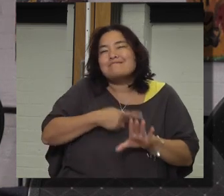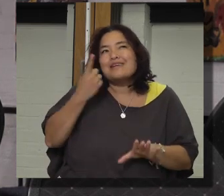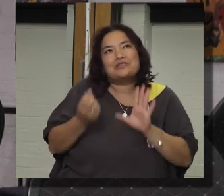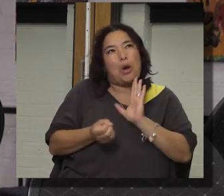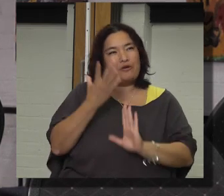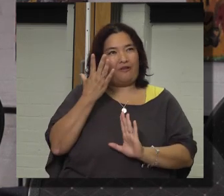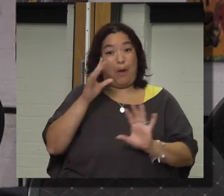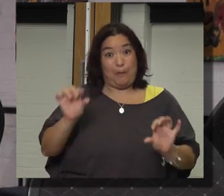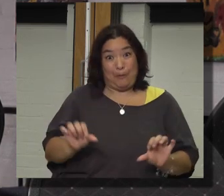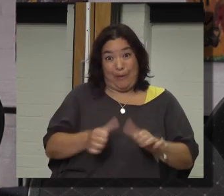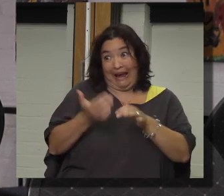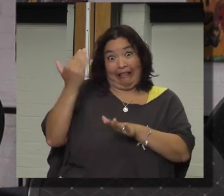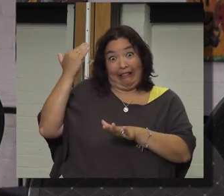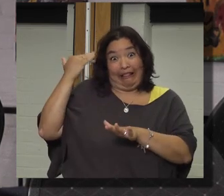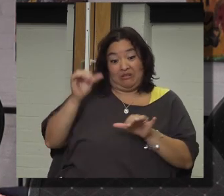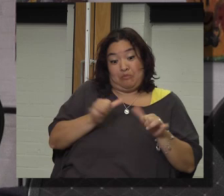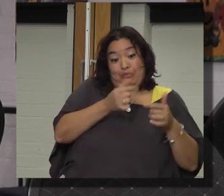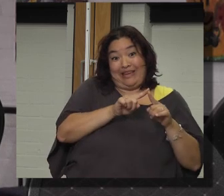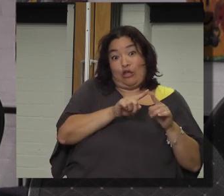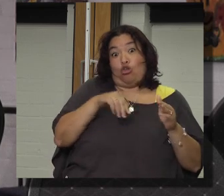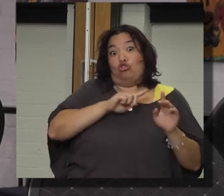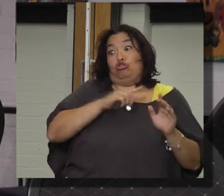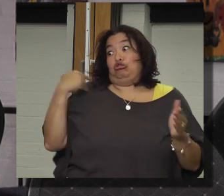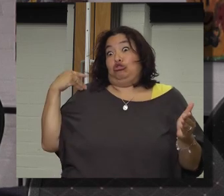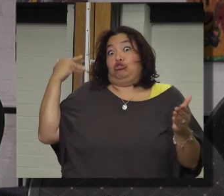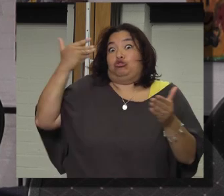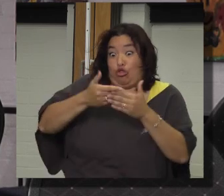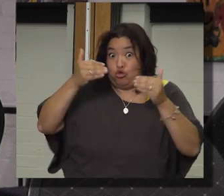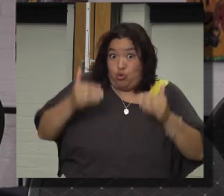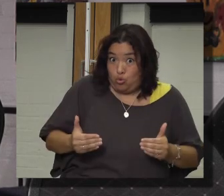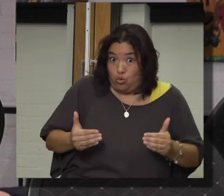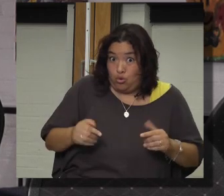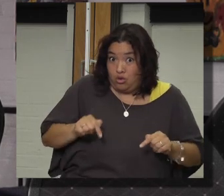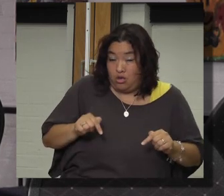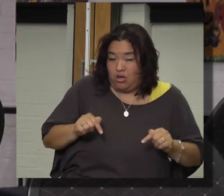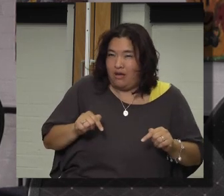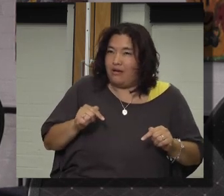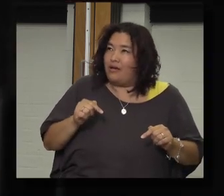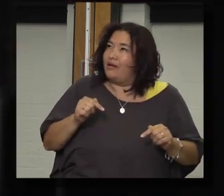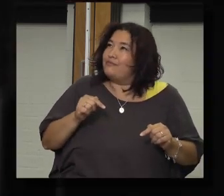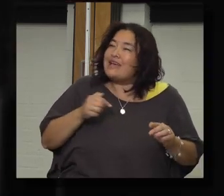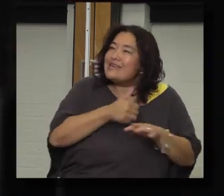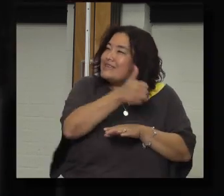Wat me eigenlijk het meest is opgevallen, dat vanaf het begin af aan, eigenlijk tot nu zelfs, dat